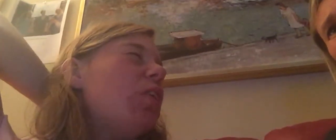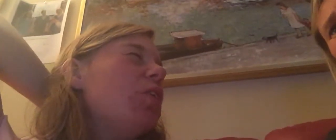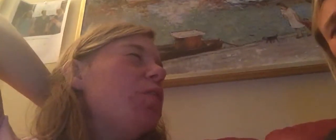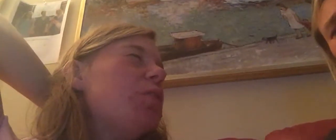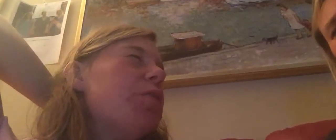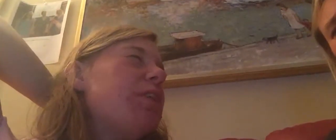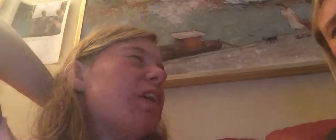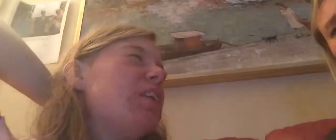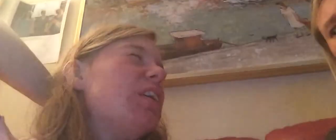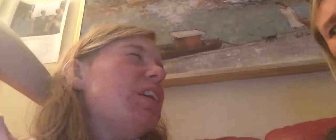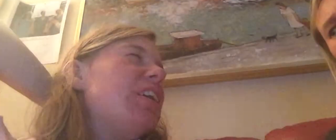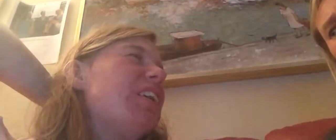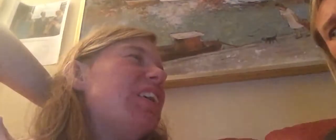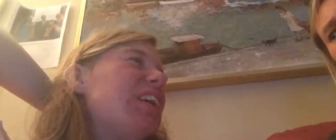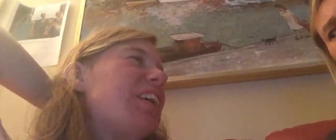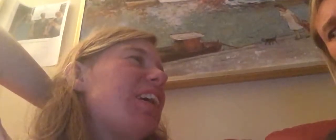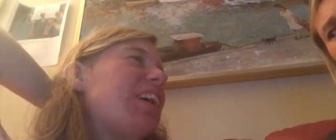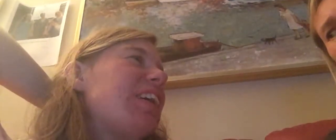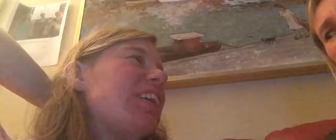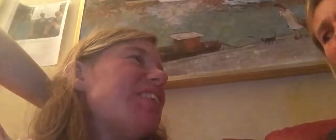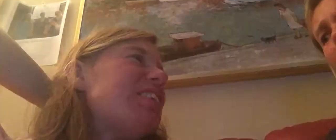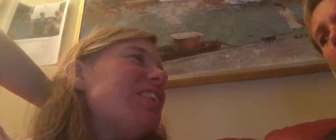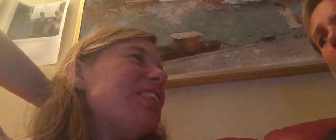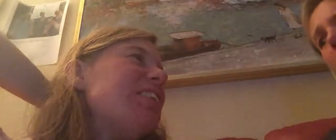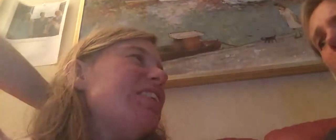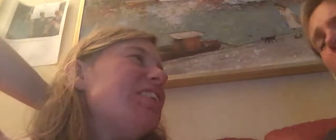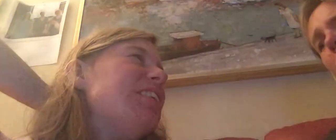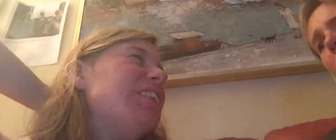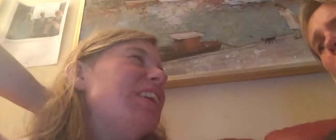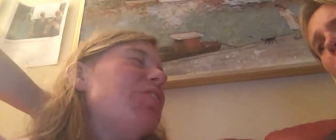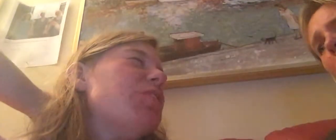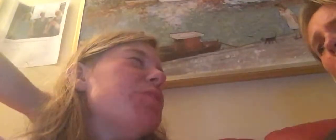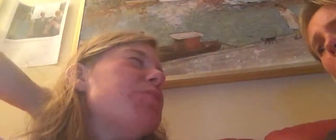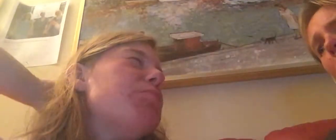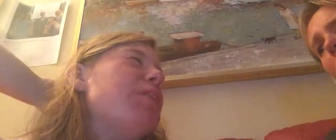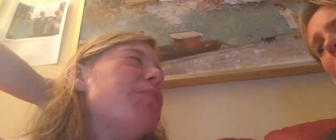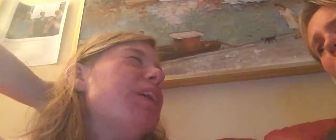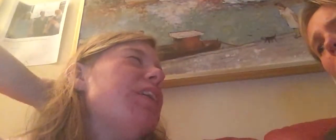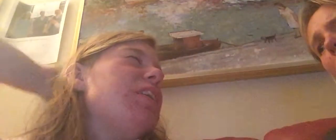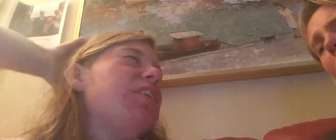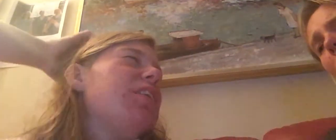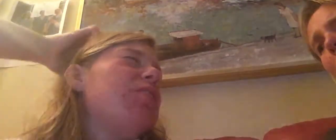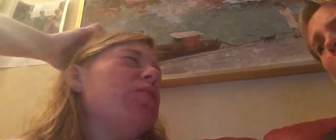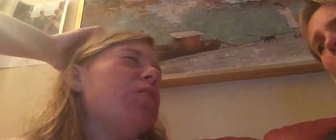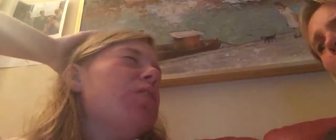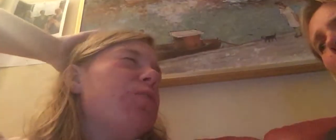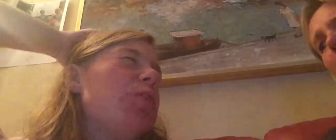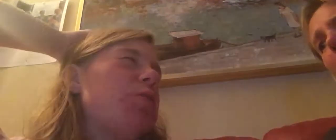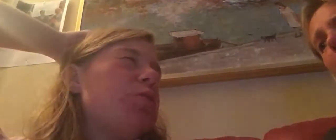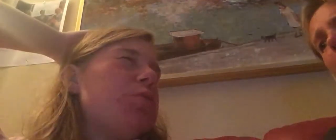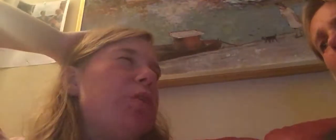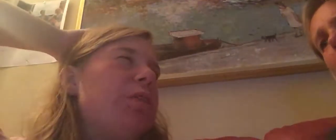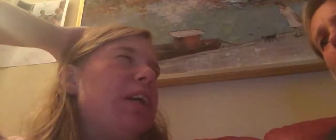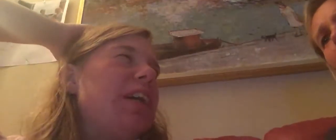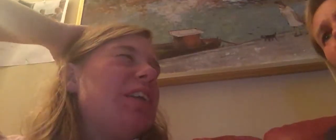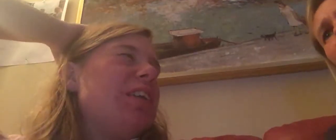hon har ju slutat. Vilken Nina? Hon som är med i guldkön förut. Slutade.